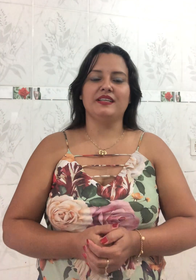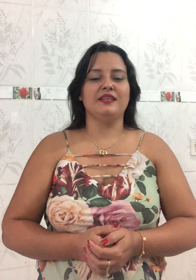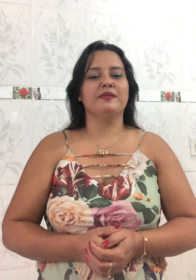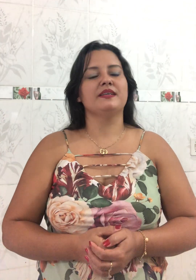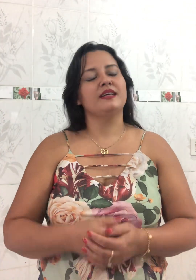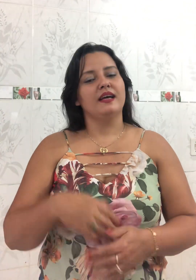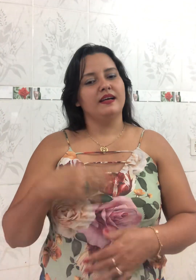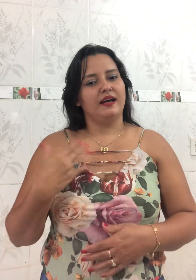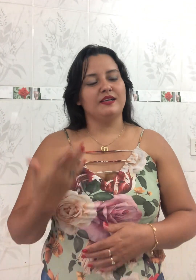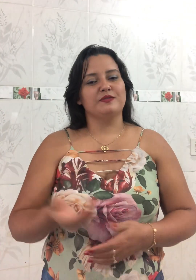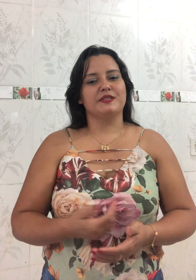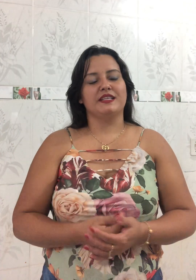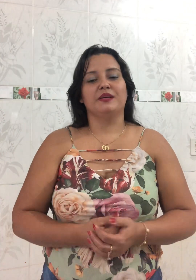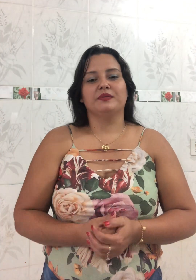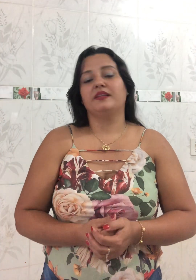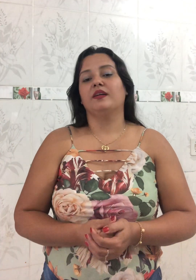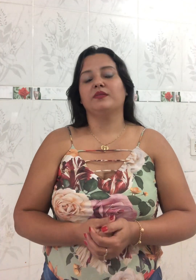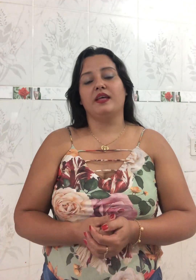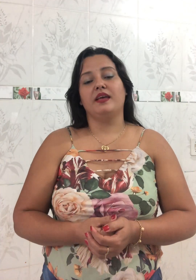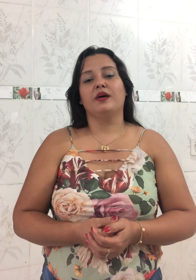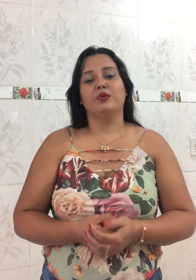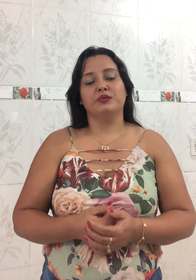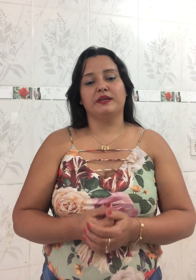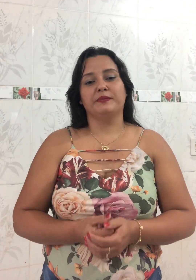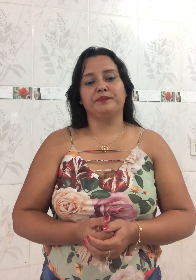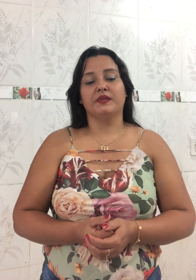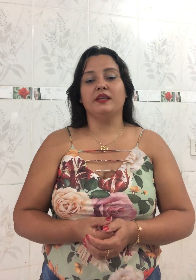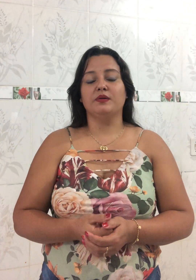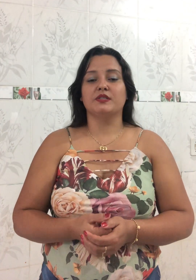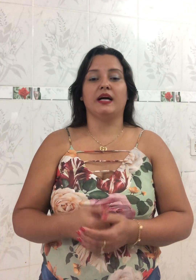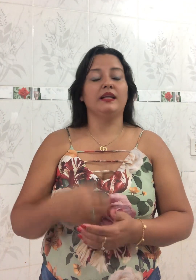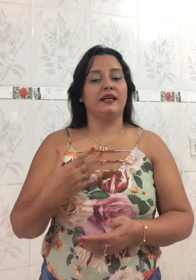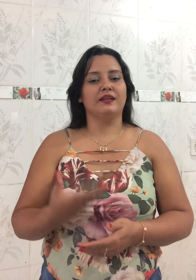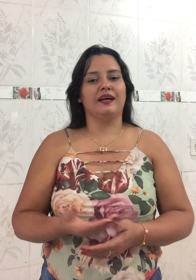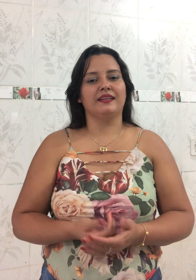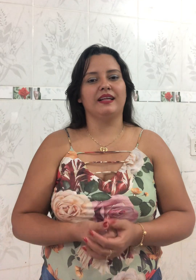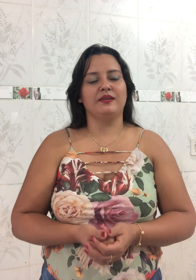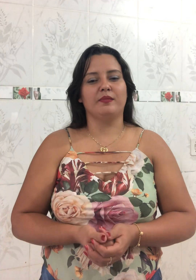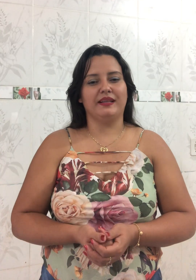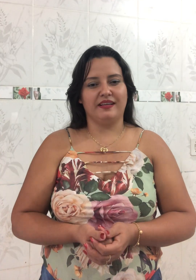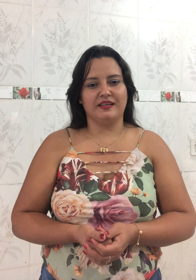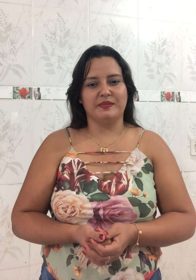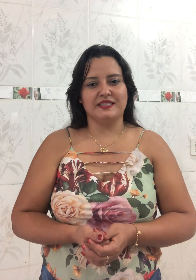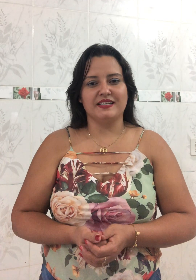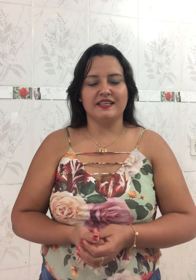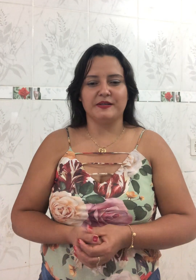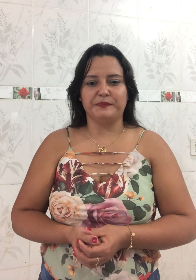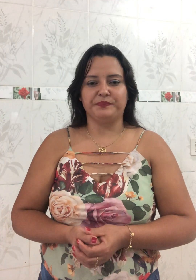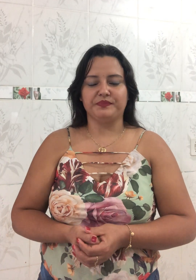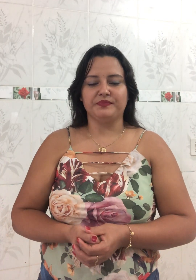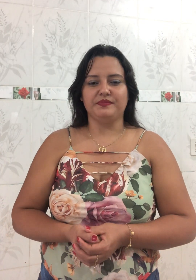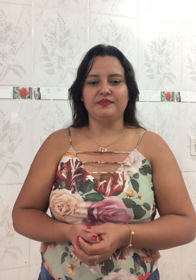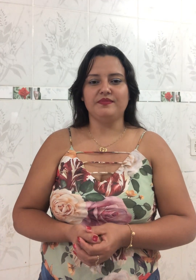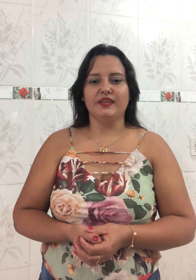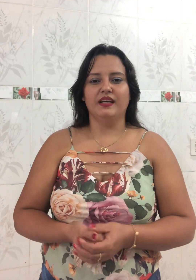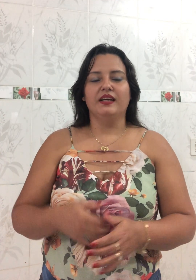língua, caso você não tenha outra língua já além da língua materna brasileira.